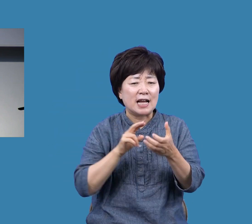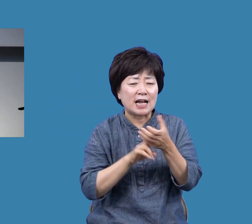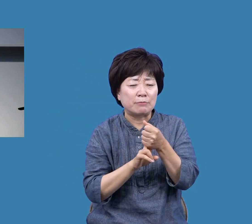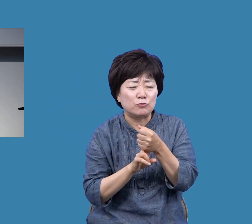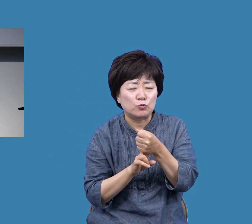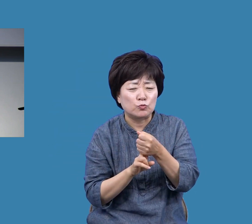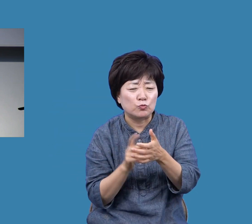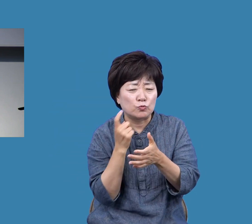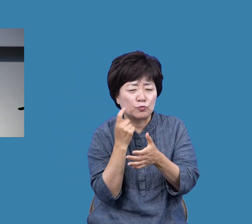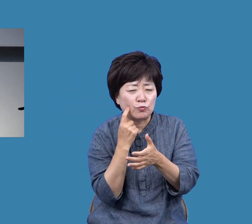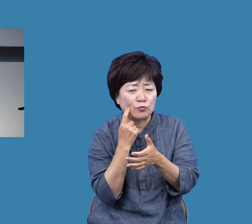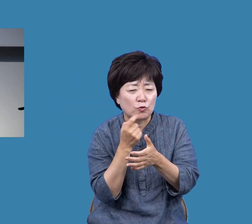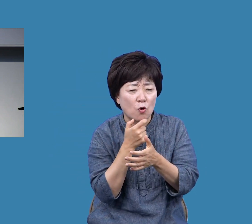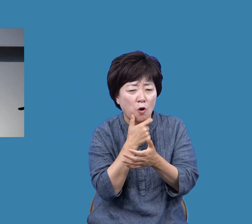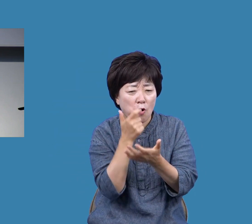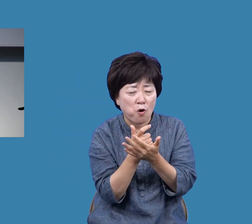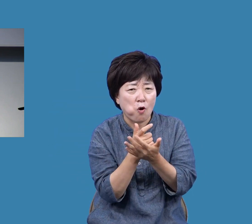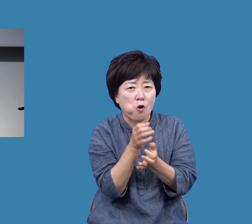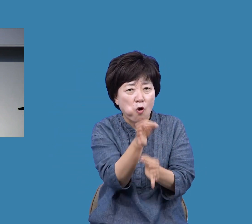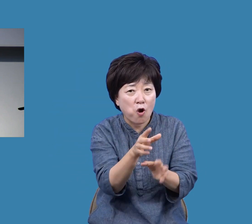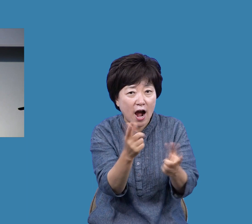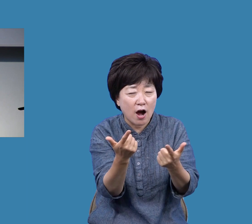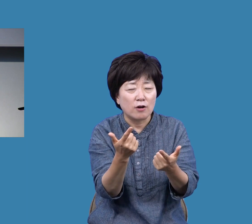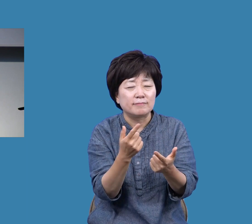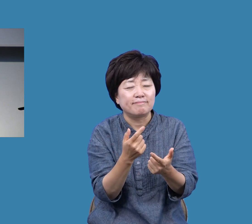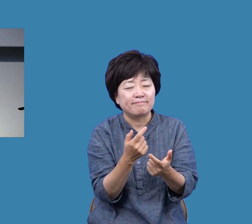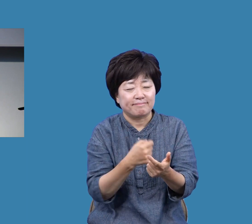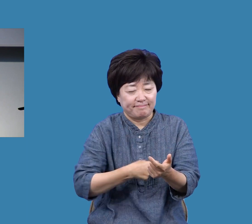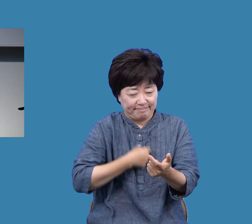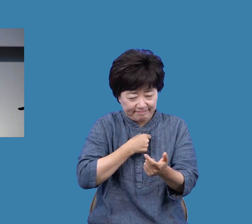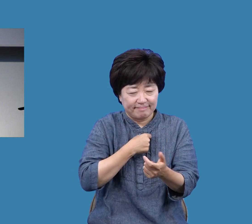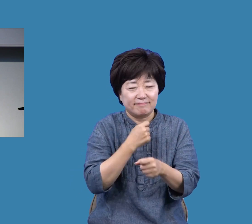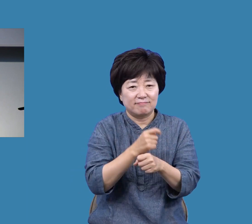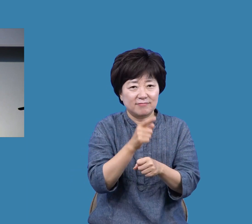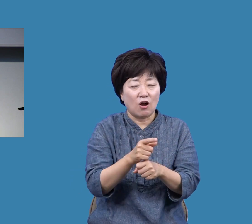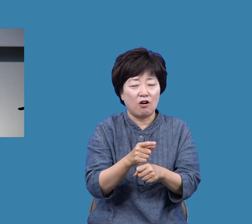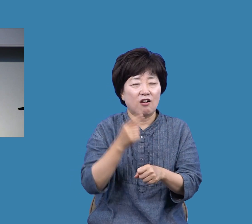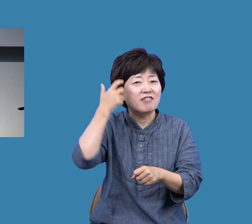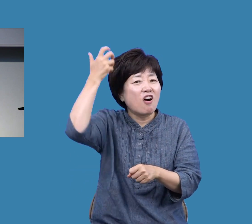않고 정직하게 얘기할 때 영이 활성화돼요. 여러분 한번 해보세요.